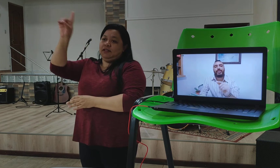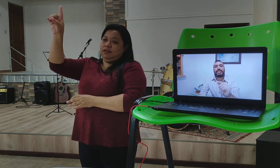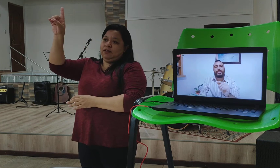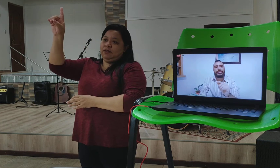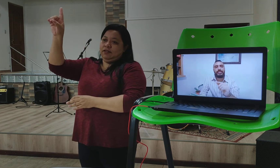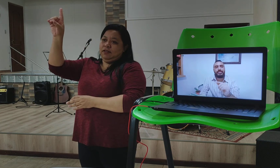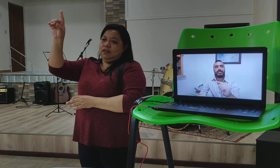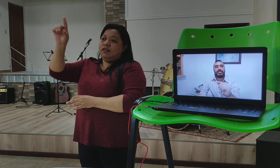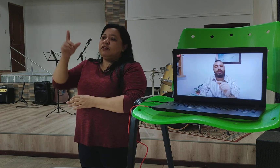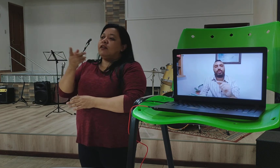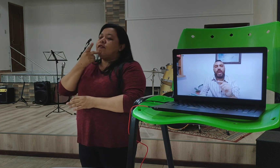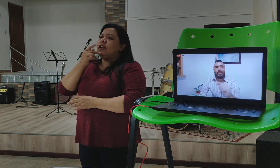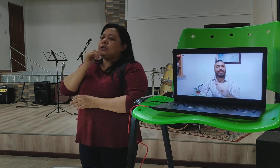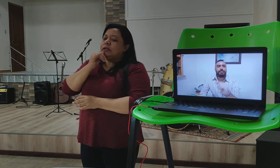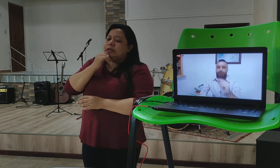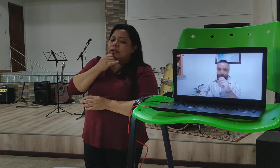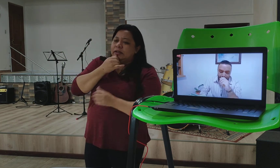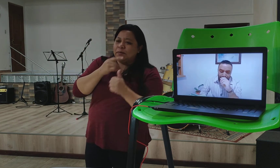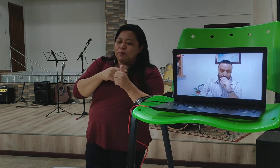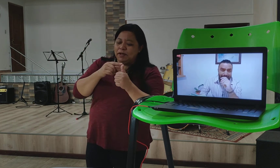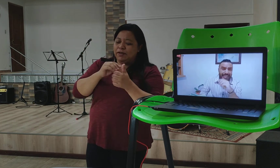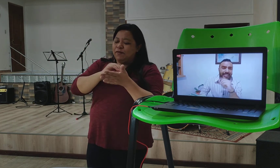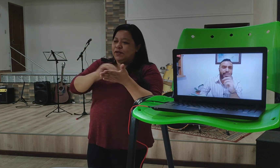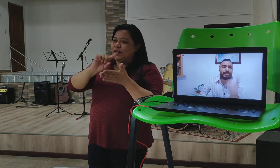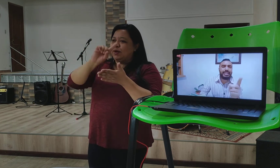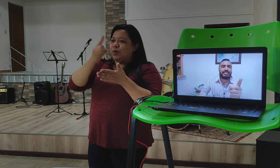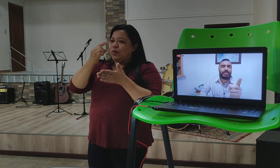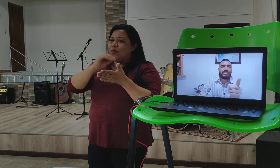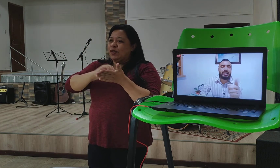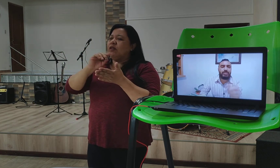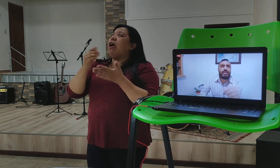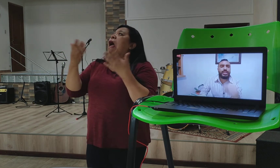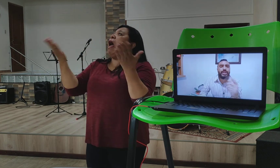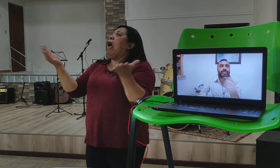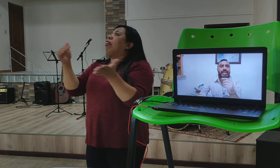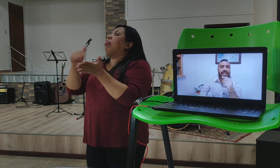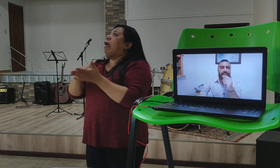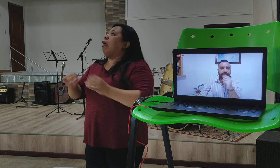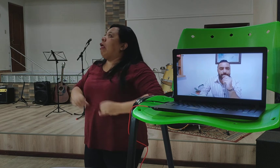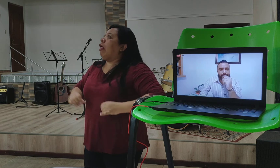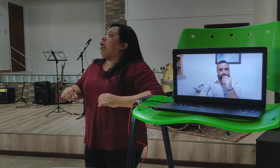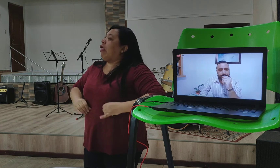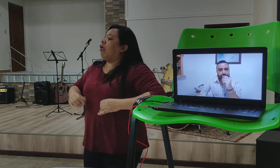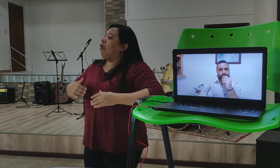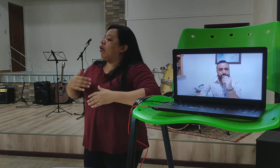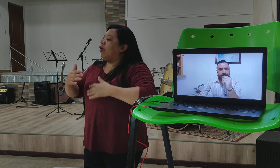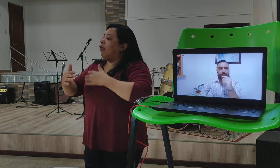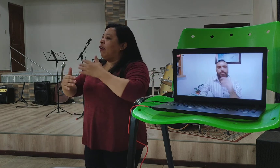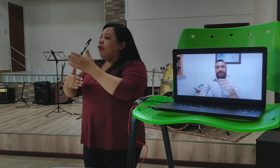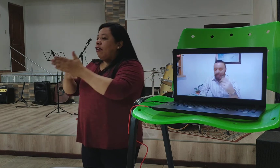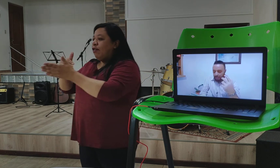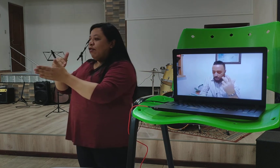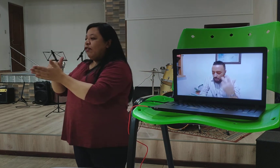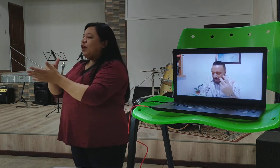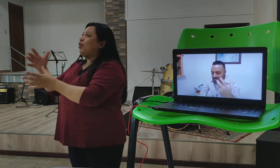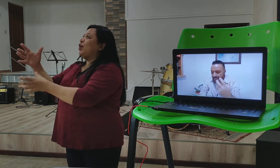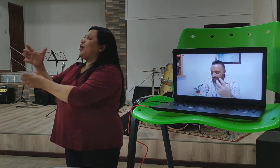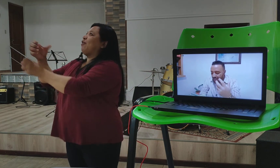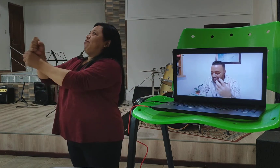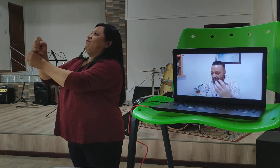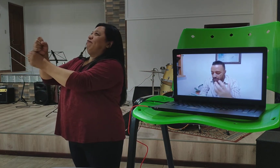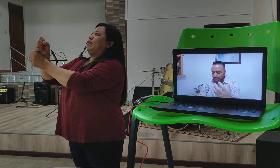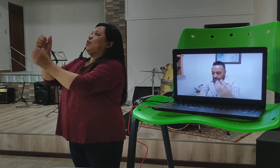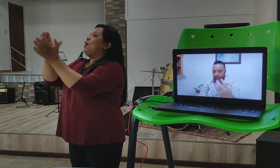comece essa oração entristecido, mas ele termina essa oração cheio de alegria. Por mais que ele comece